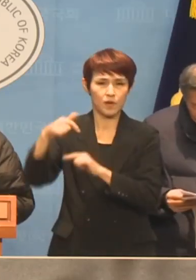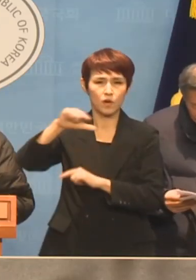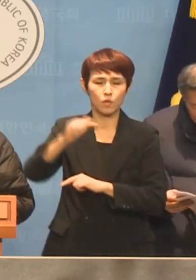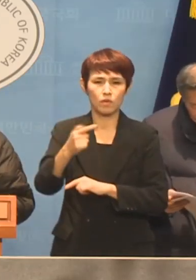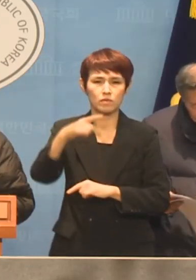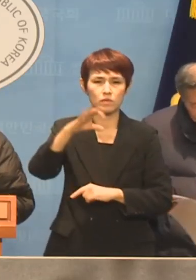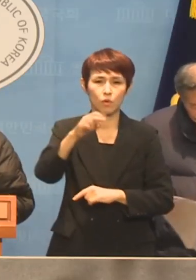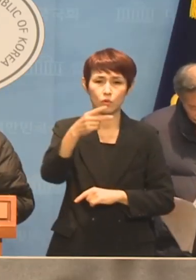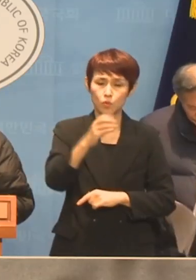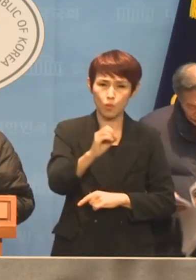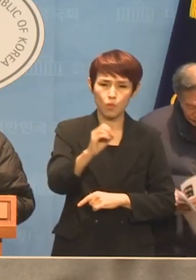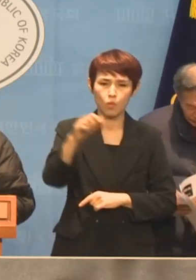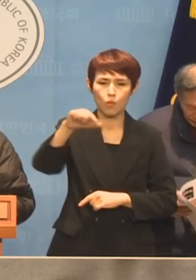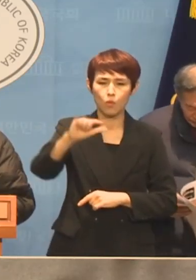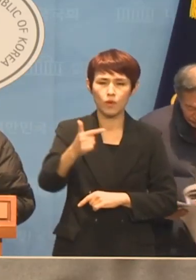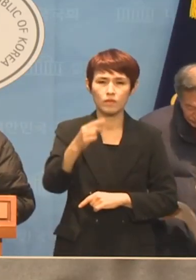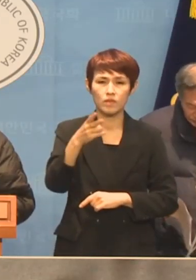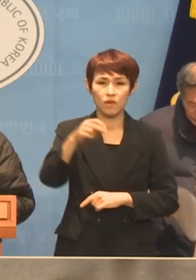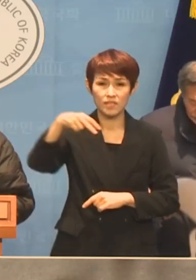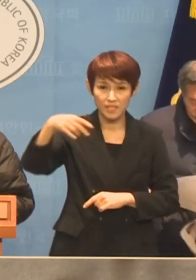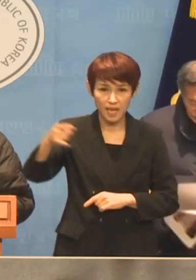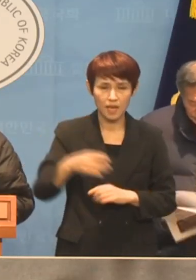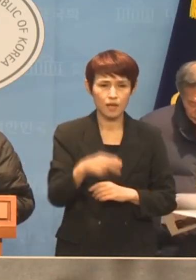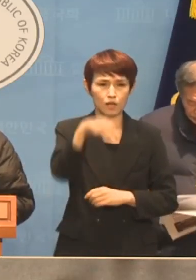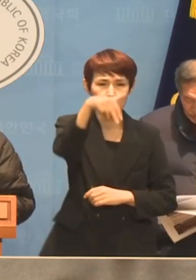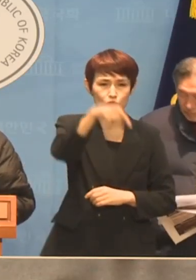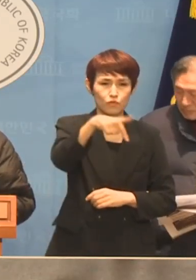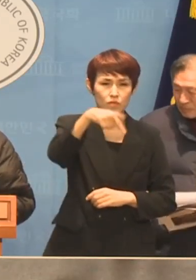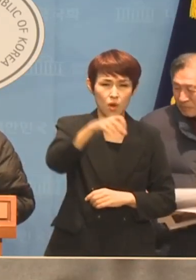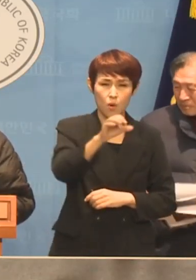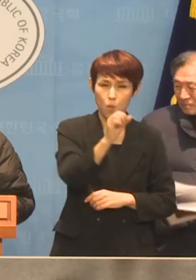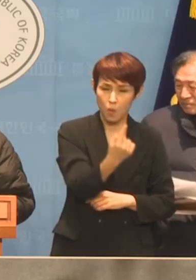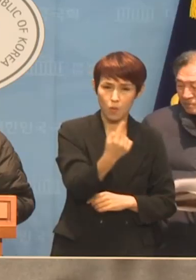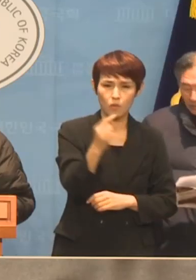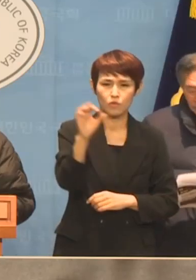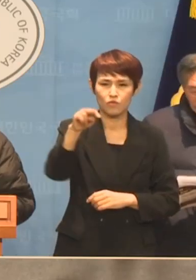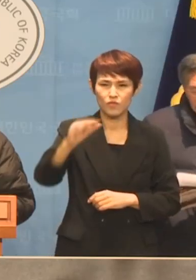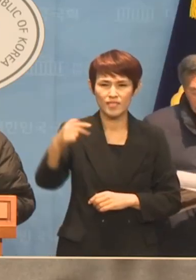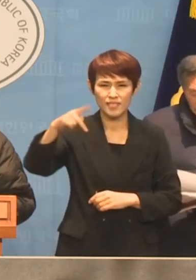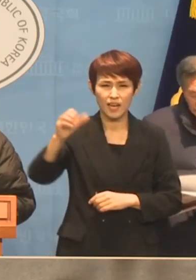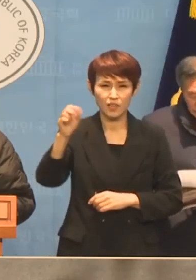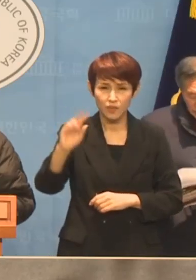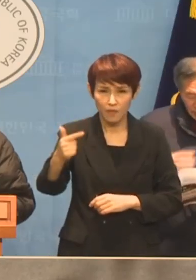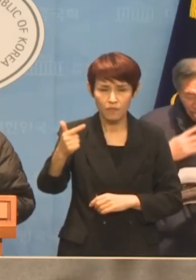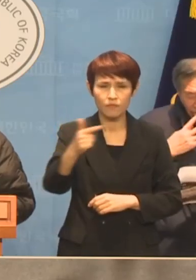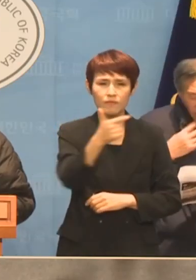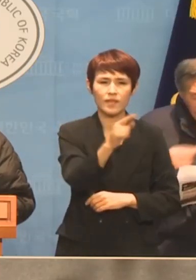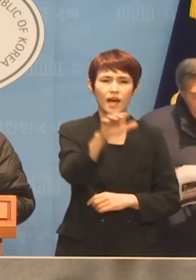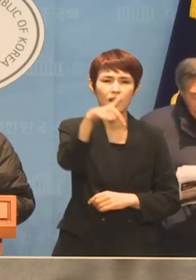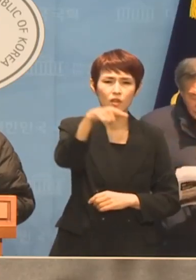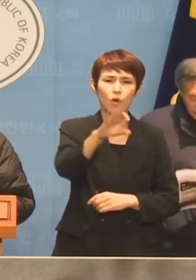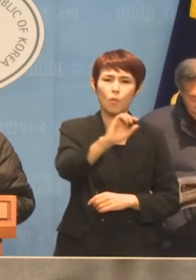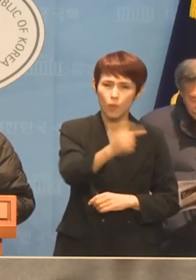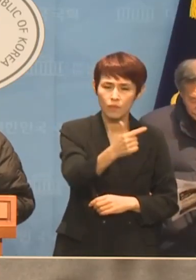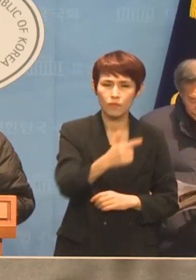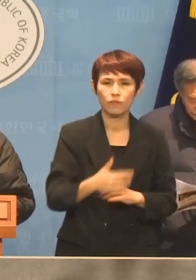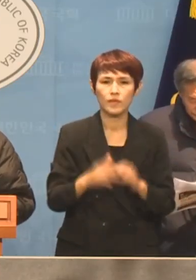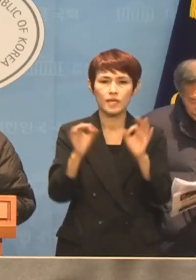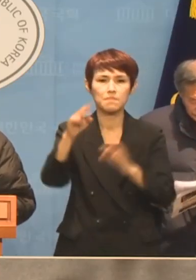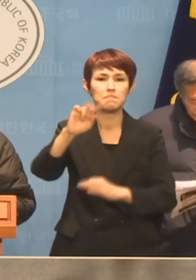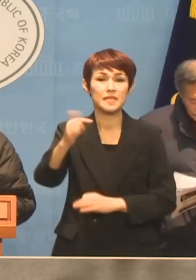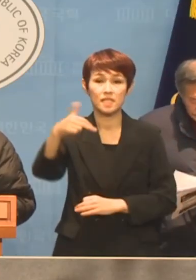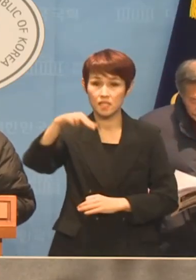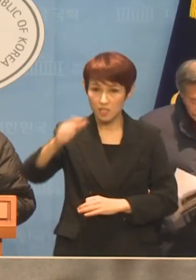권성동, 권영세, 추경호, 윤상현, 나경원,